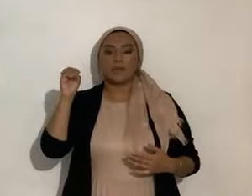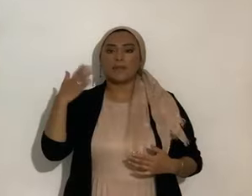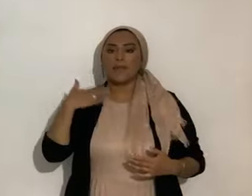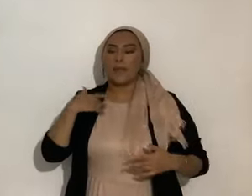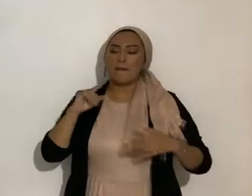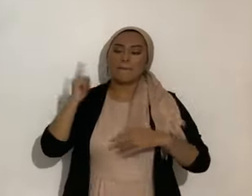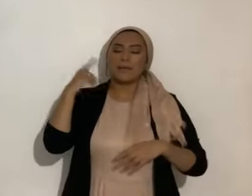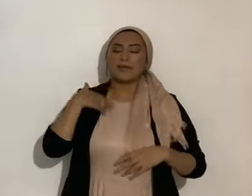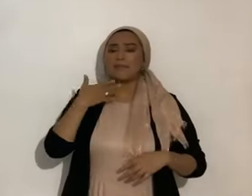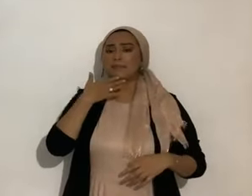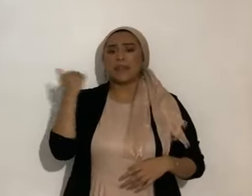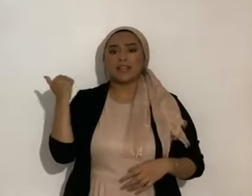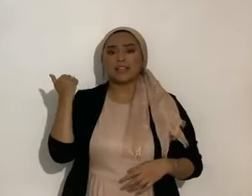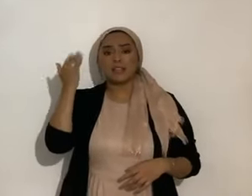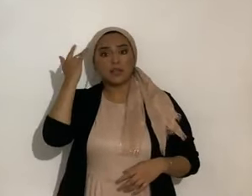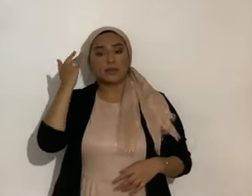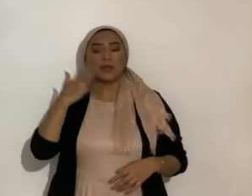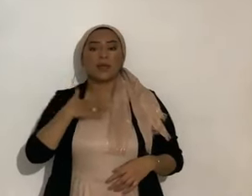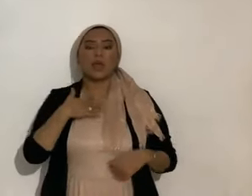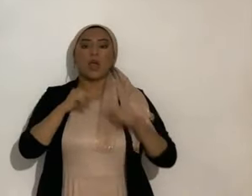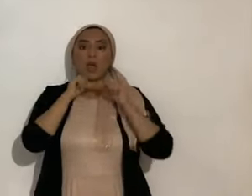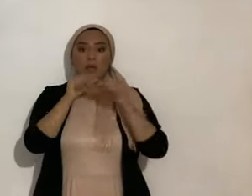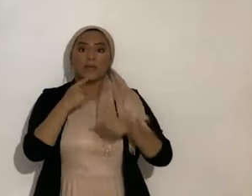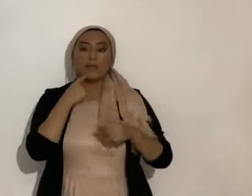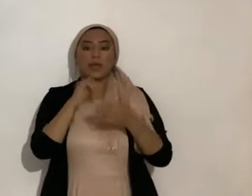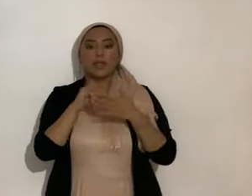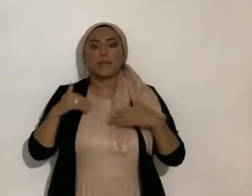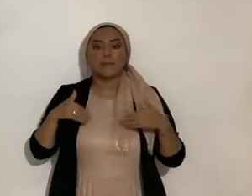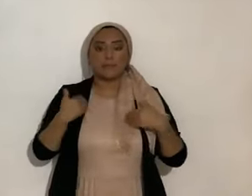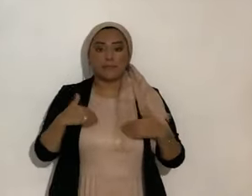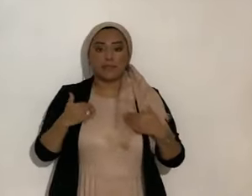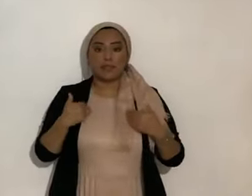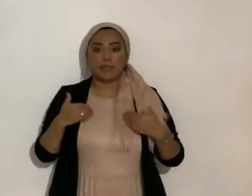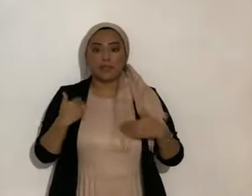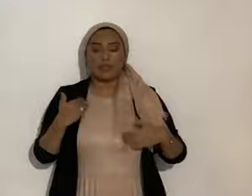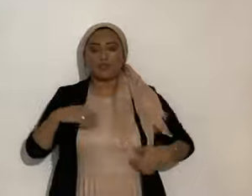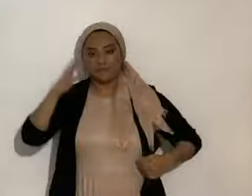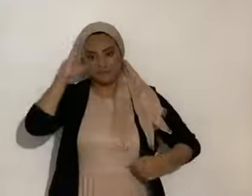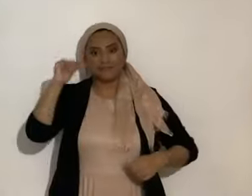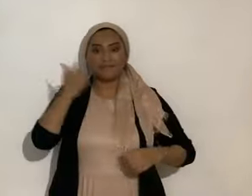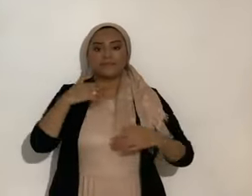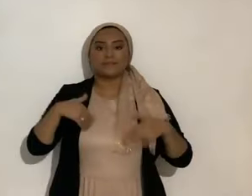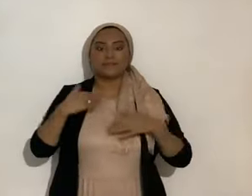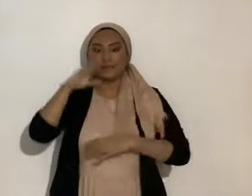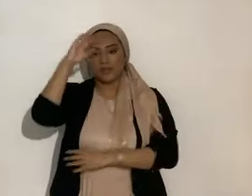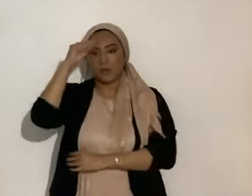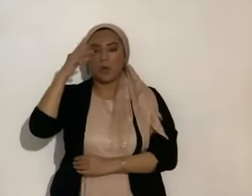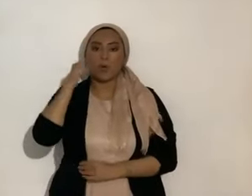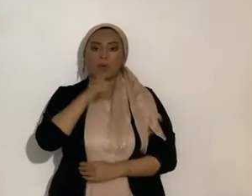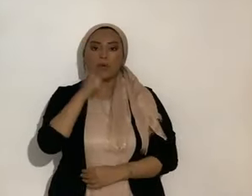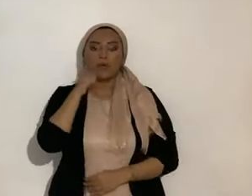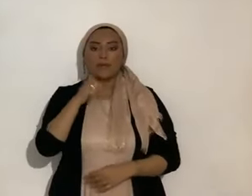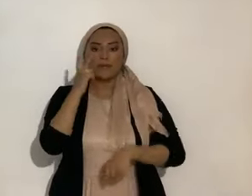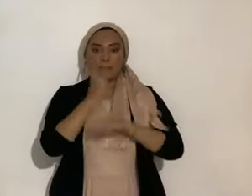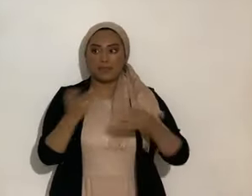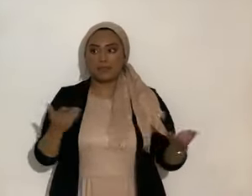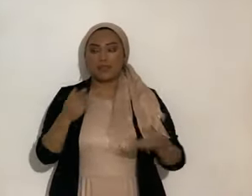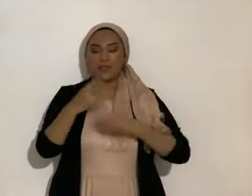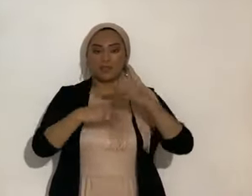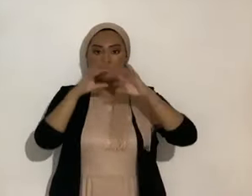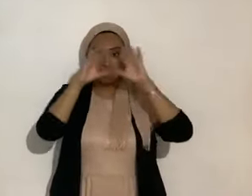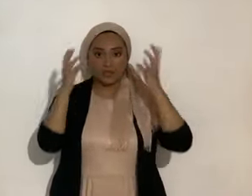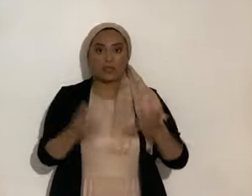el mejor. Por eso yo siempre he dicho que los jóvenes, y saludos a todos los jóvenes y jovencitas de Gozo y Paz local y